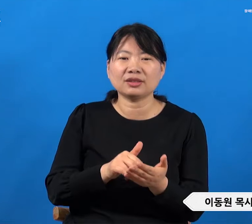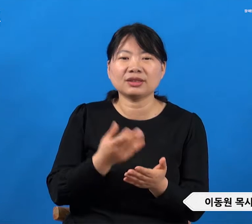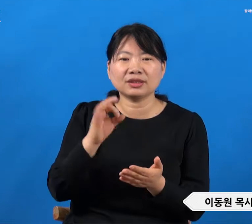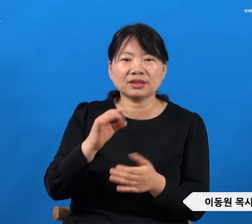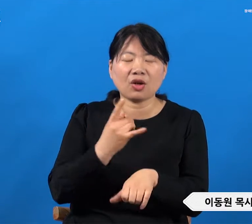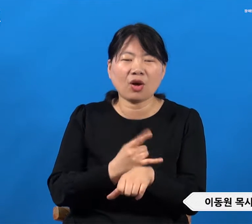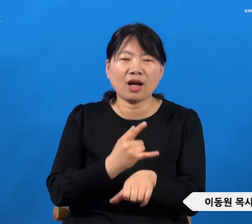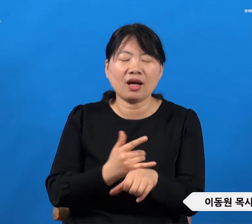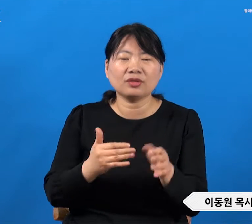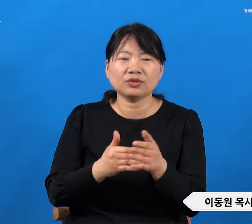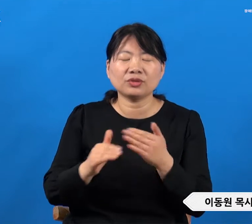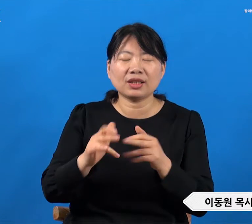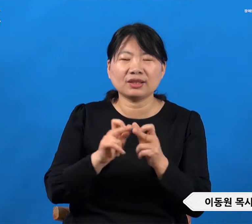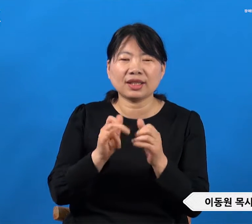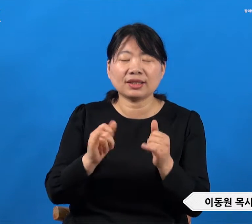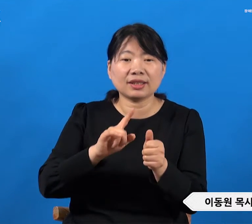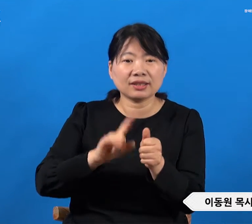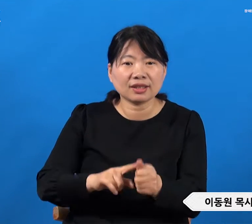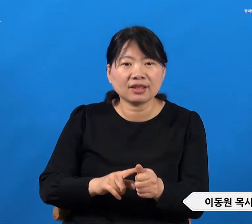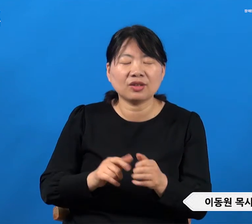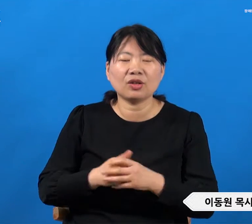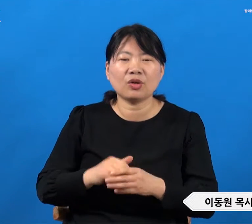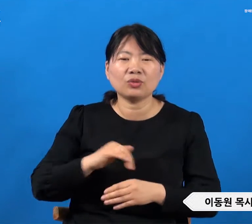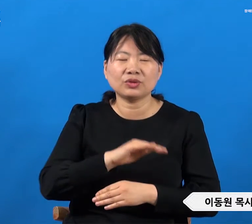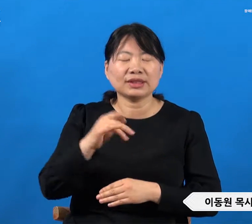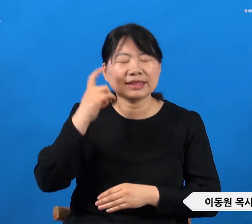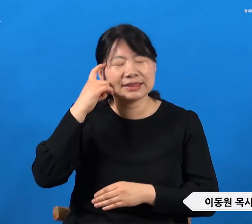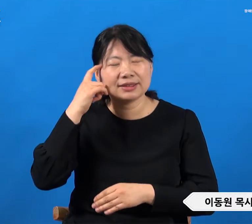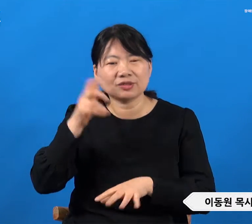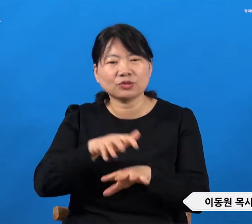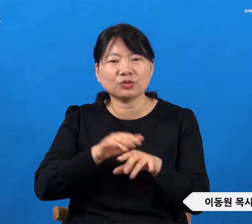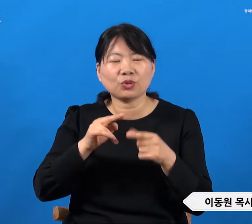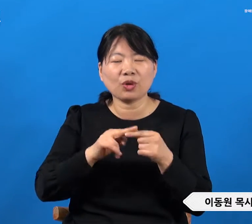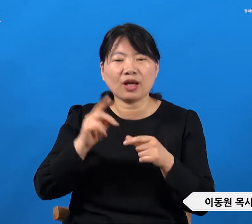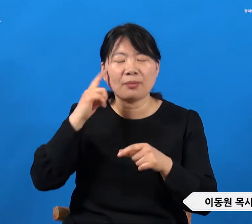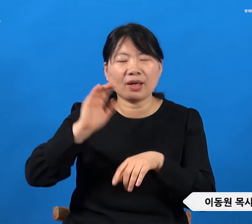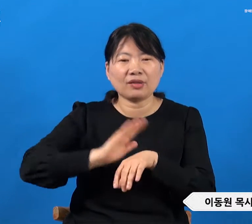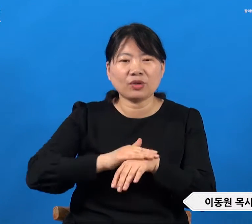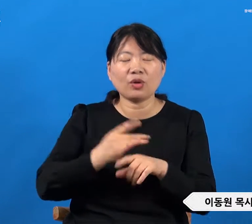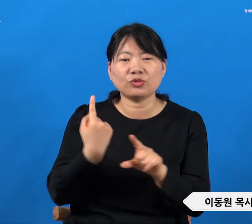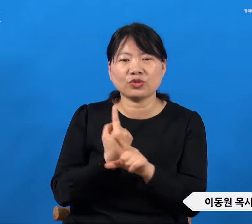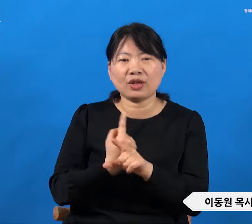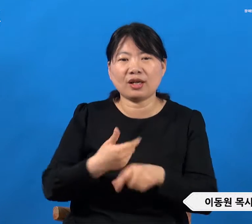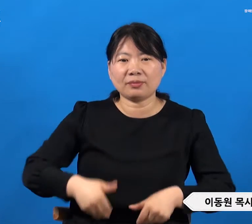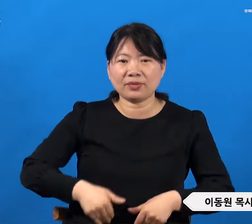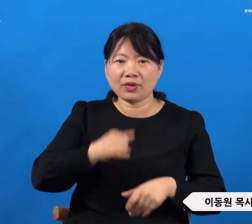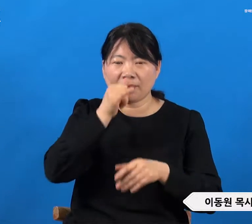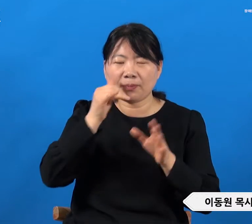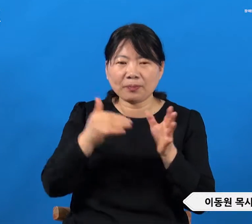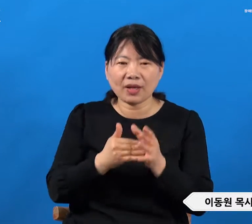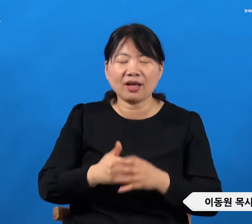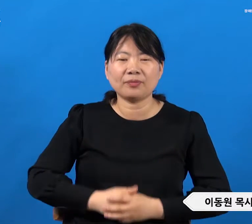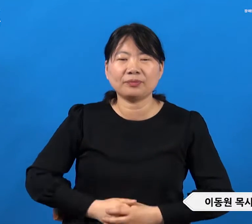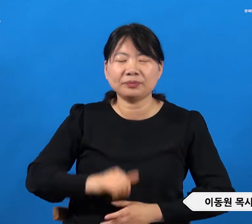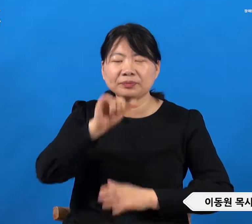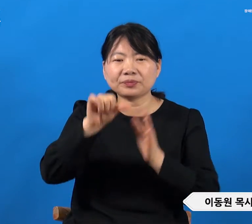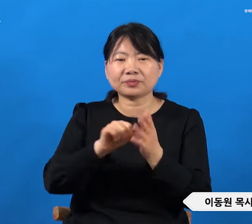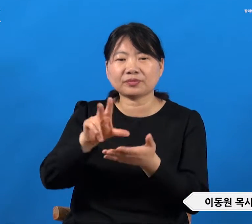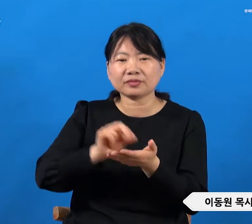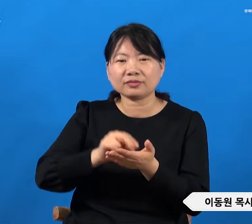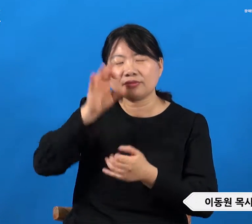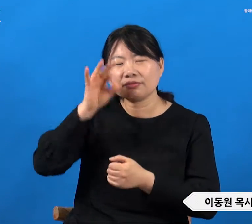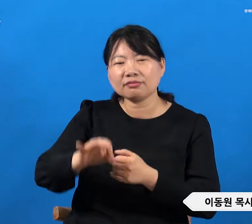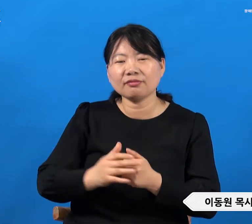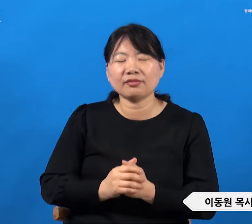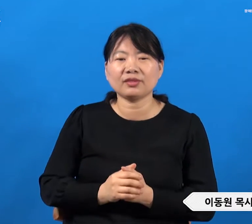우리는 받아들이고 장애인에 대한 우리들의 의식 구조와 편견을 수정할 필요가 있습니다. 인생의